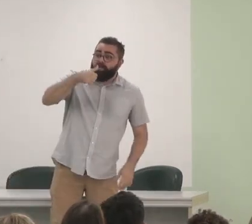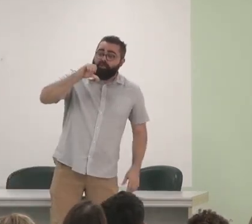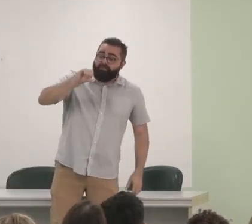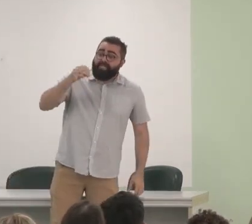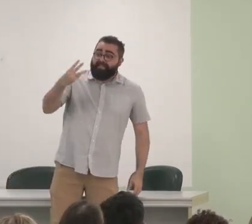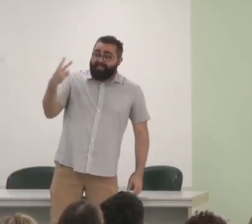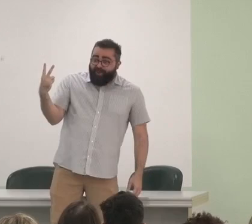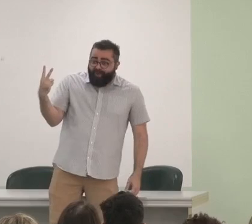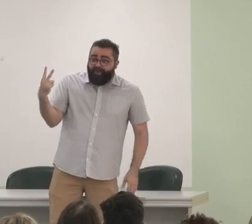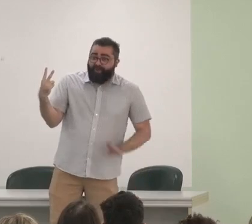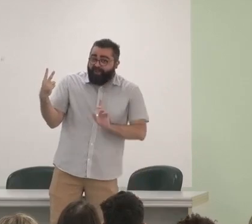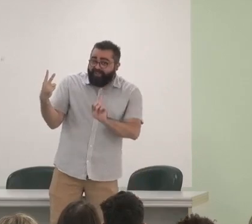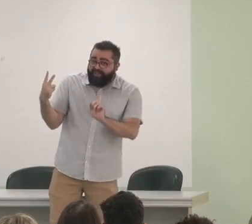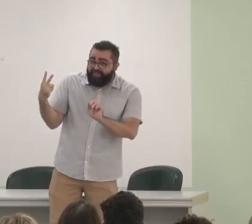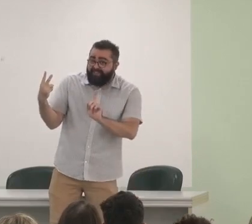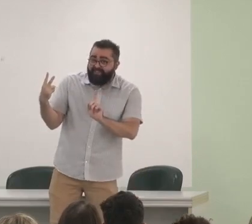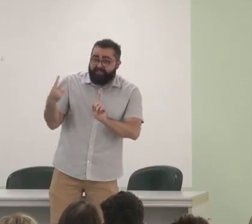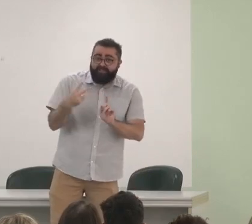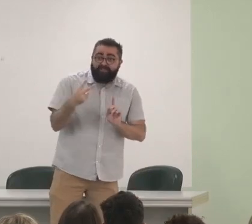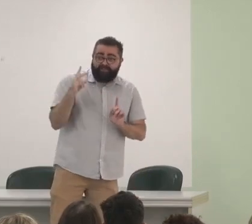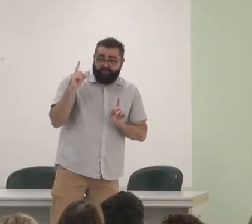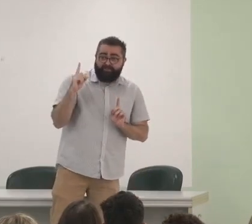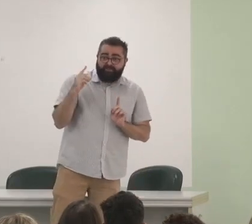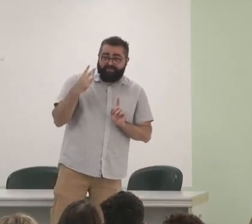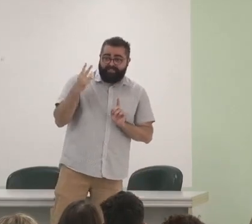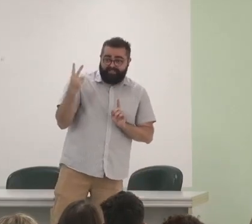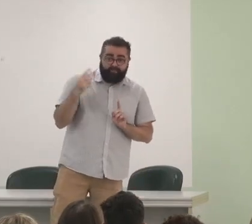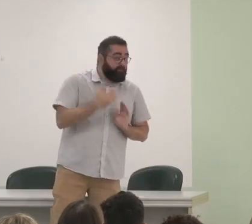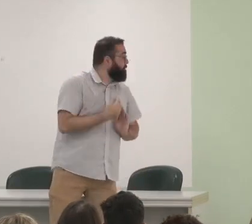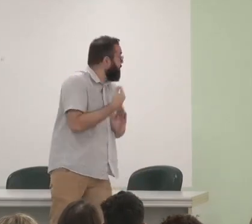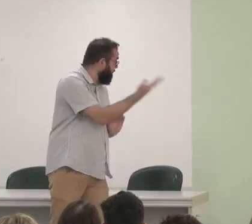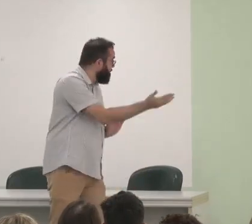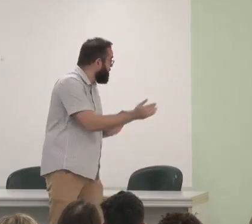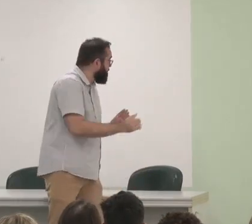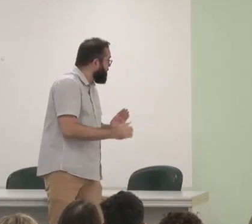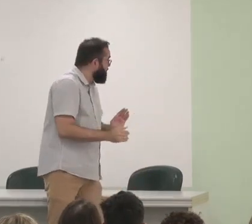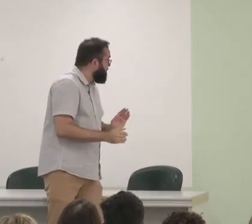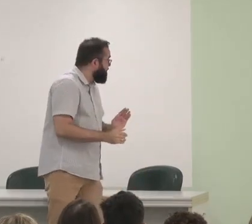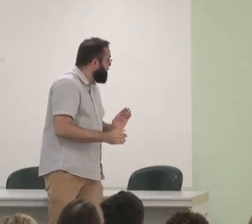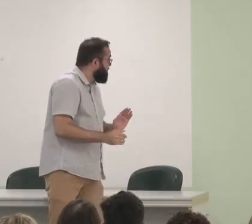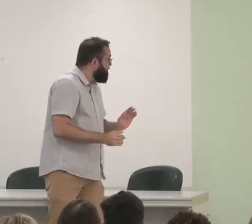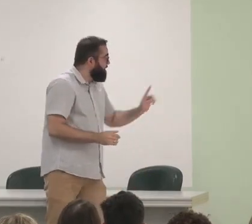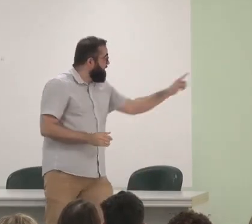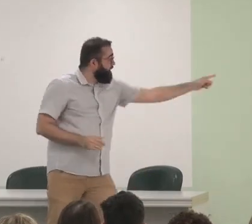O primeiro surdo a primeira pessoa surda nasceu em 1932 lá em Várzea Queimada.